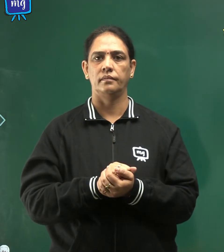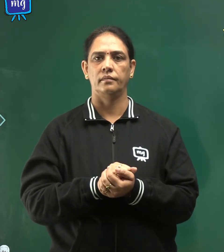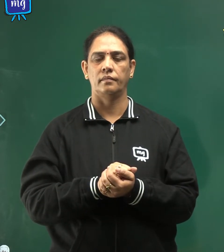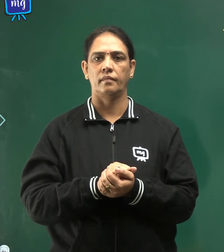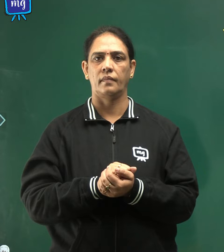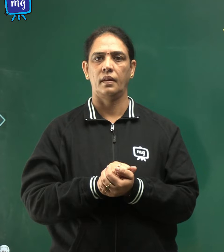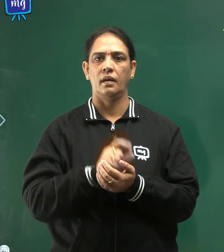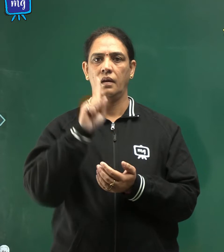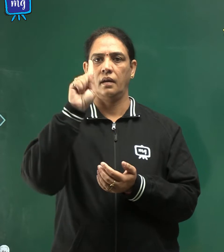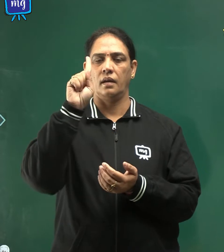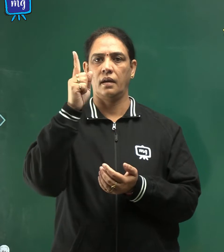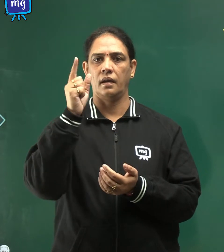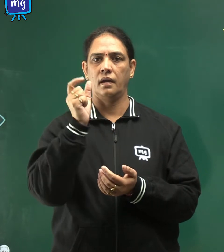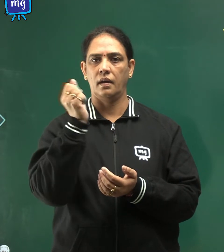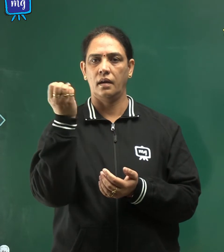इकाई अंक